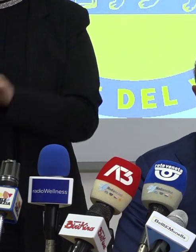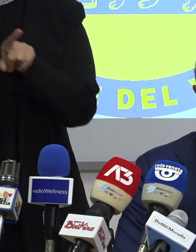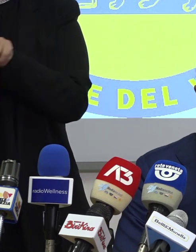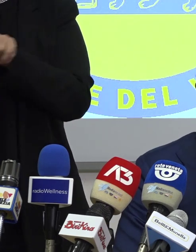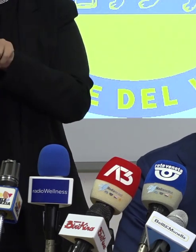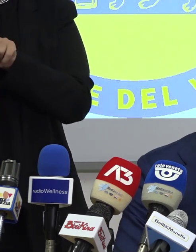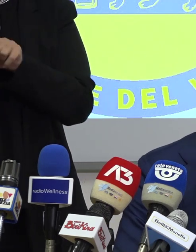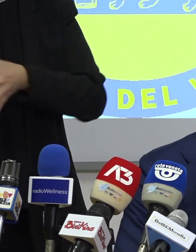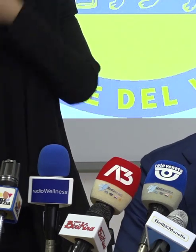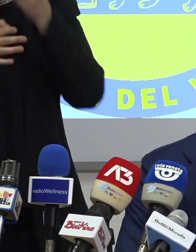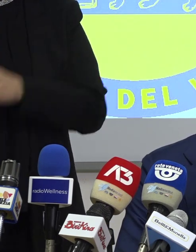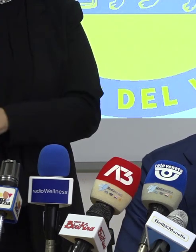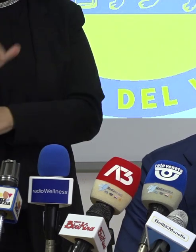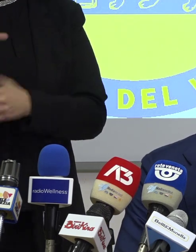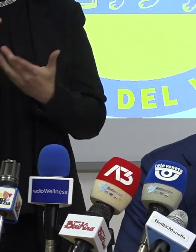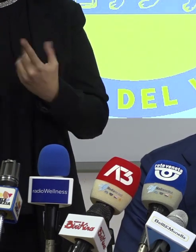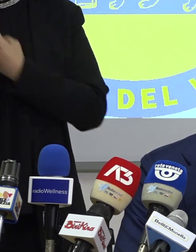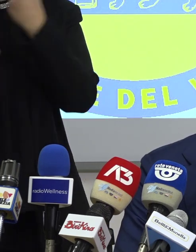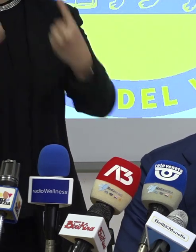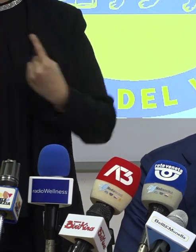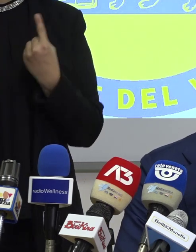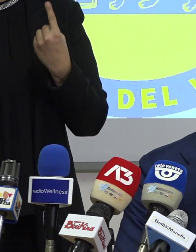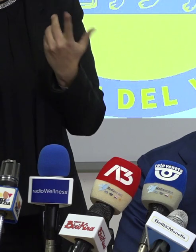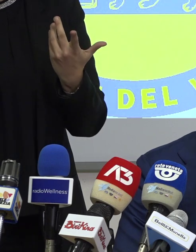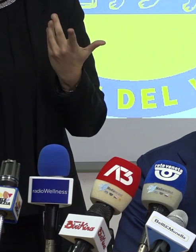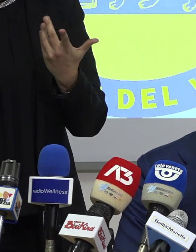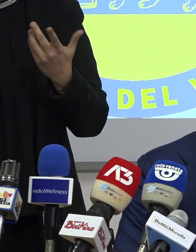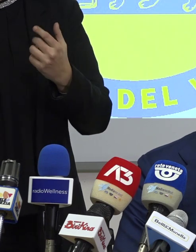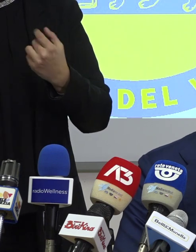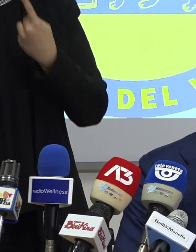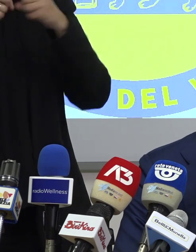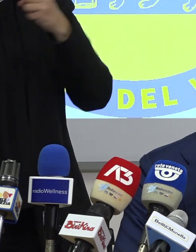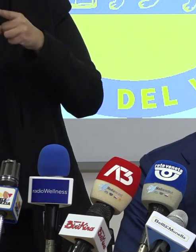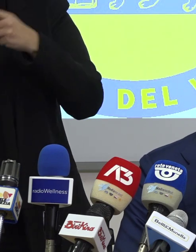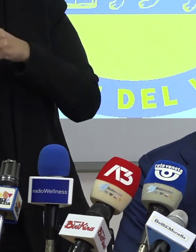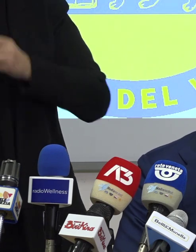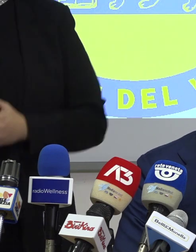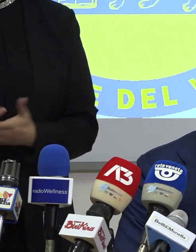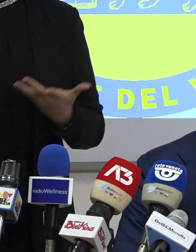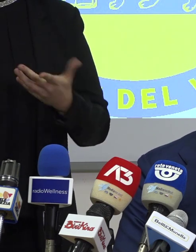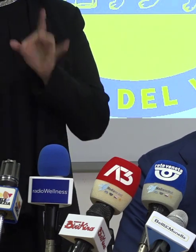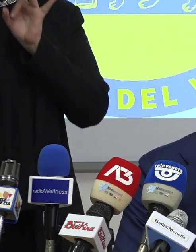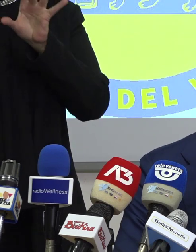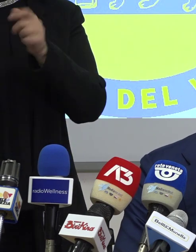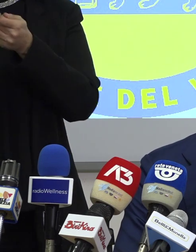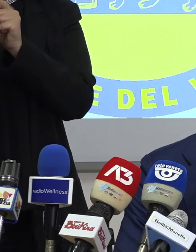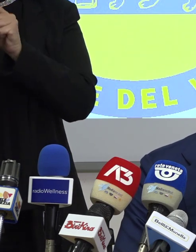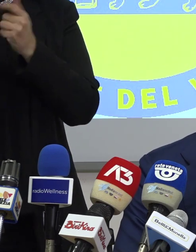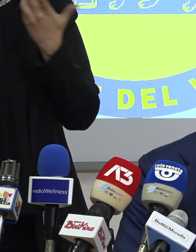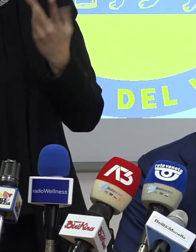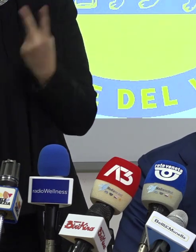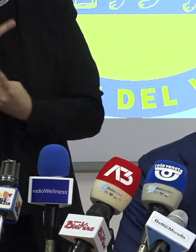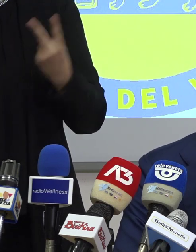virus mutato è ormai una realtà. Non sappiamo ancora se l'effetto che ha avuto in Germania e in Gran Bretagna